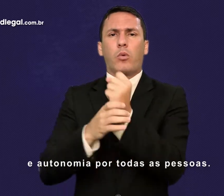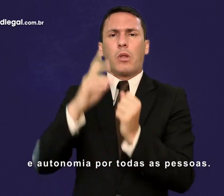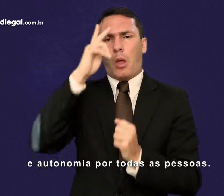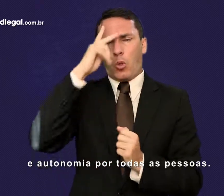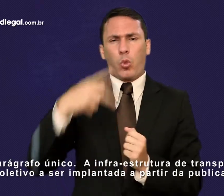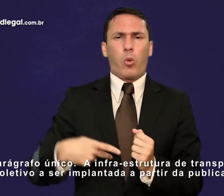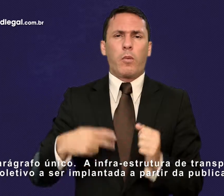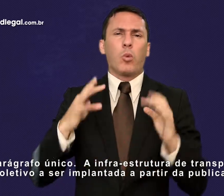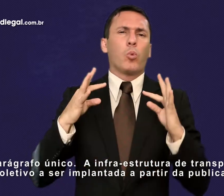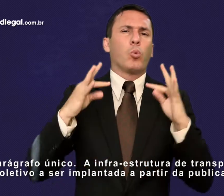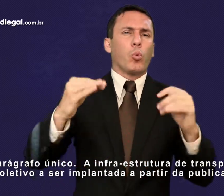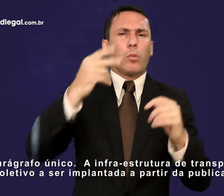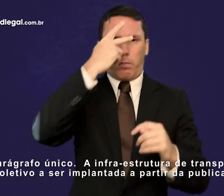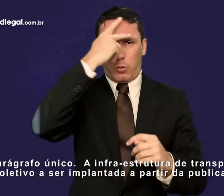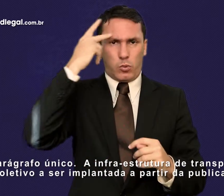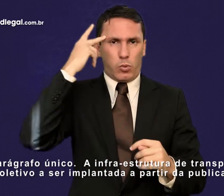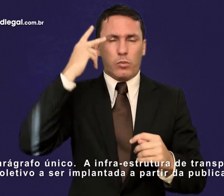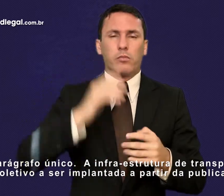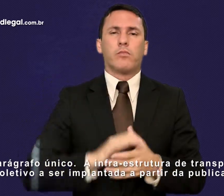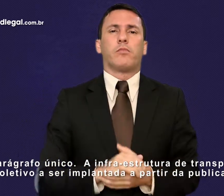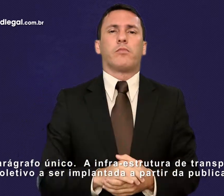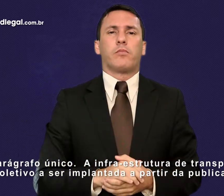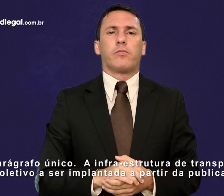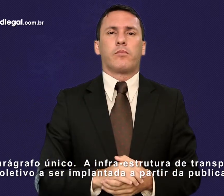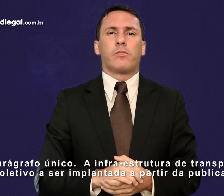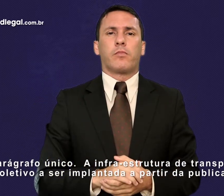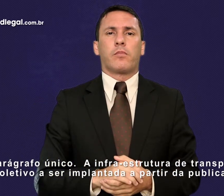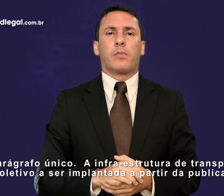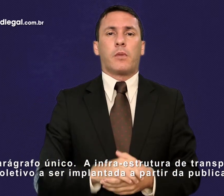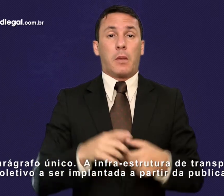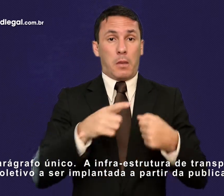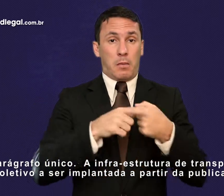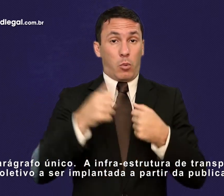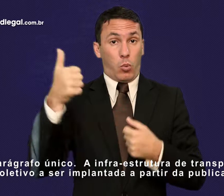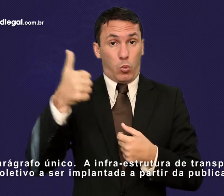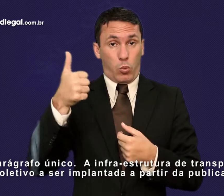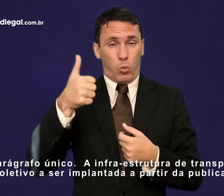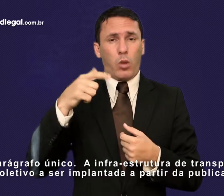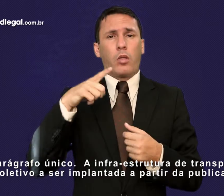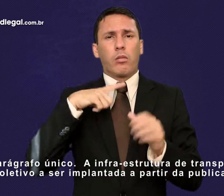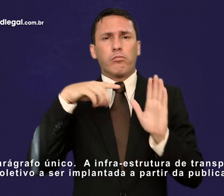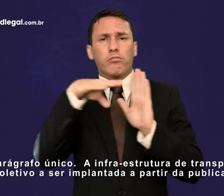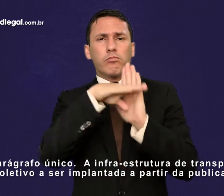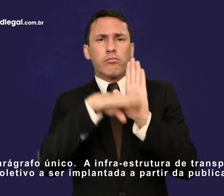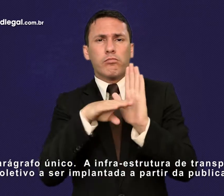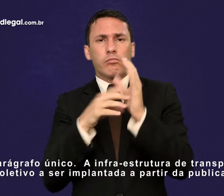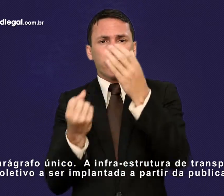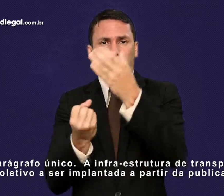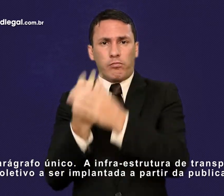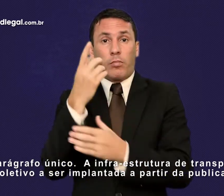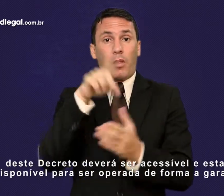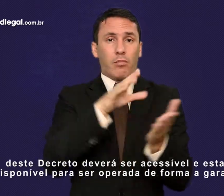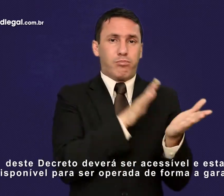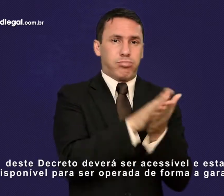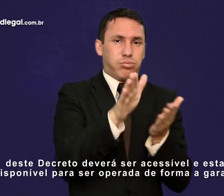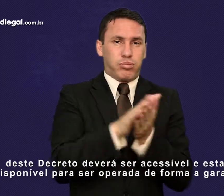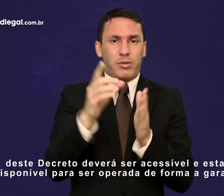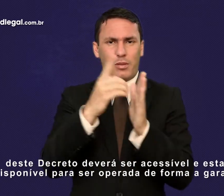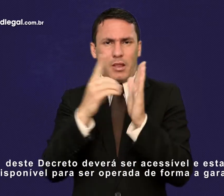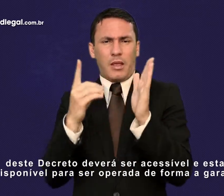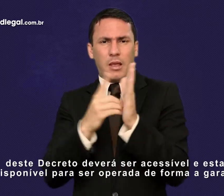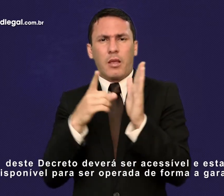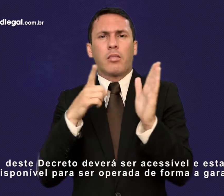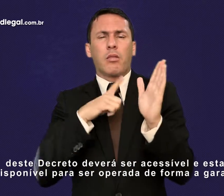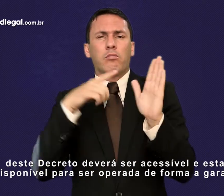as pessoas. Parágrafo único. A infraestrutura de transporte coletivo a ser implantada a partir da publicação deste